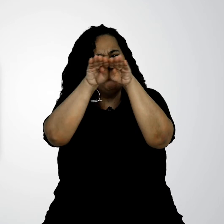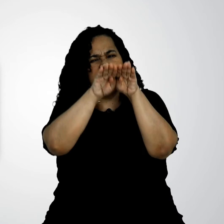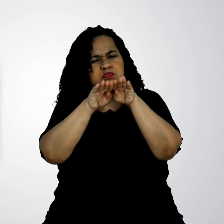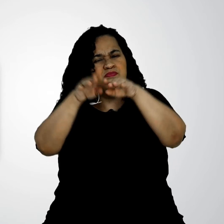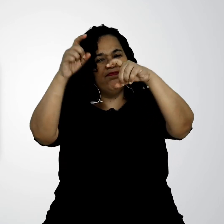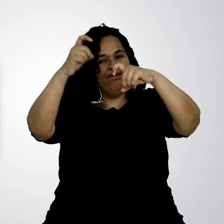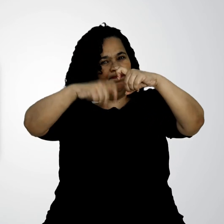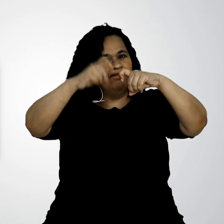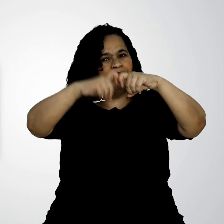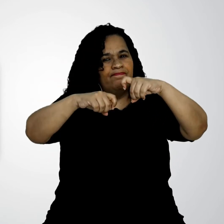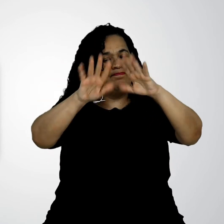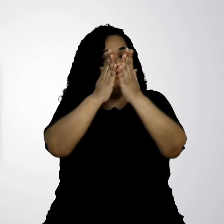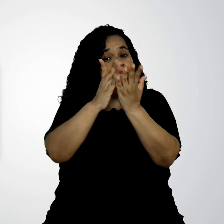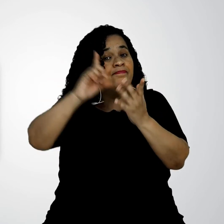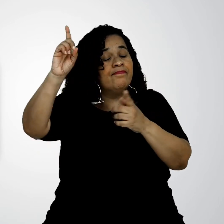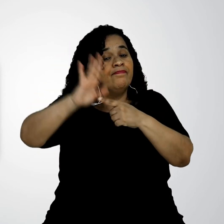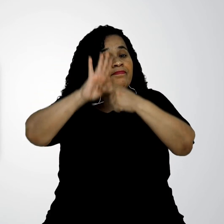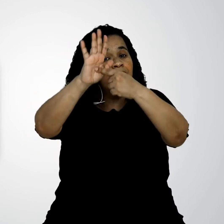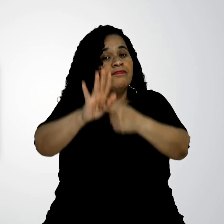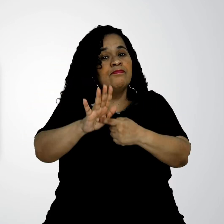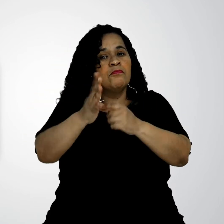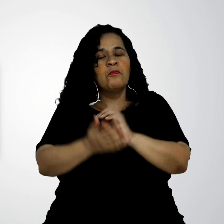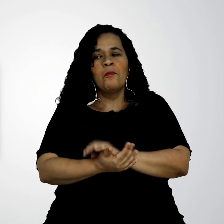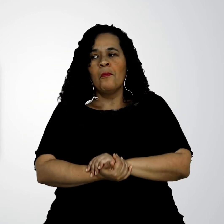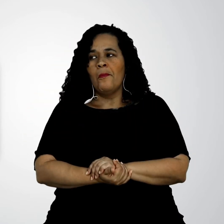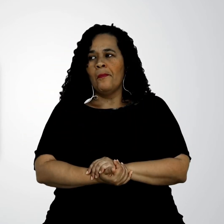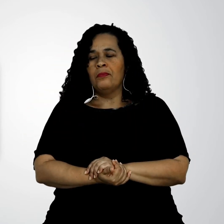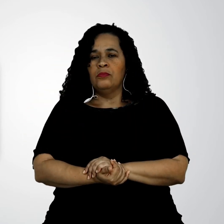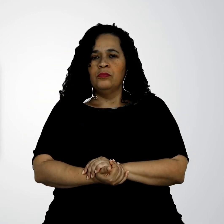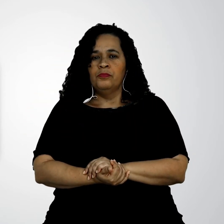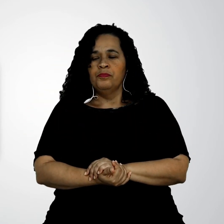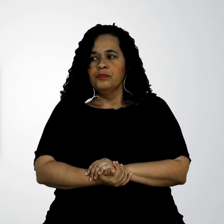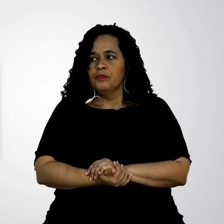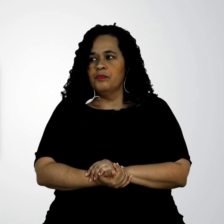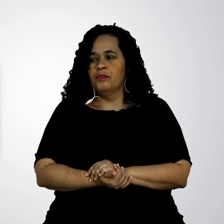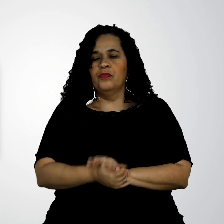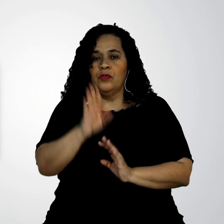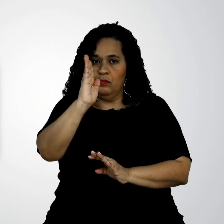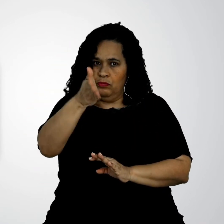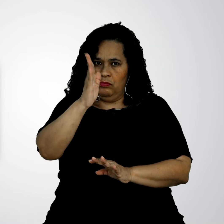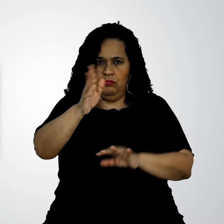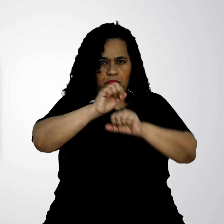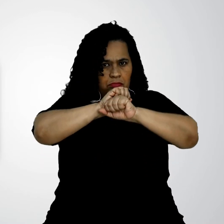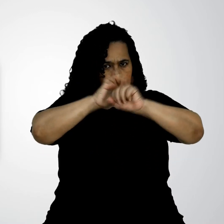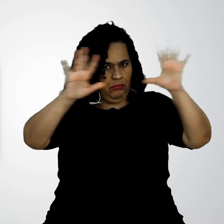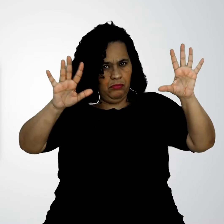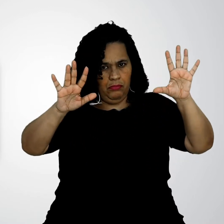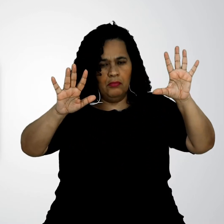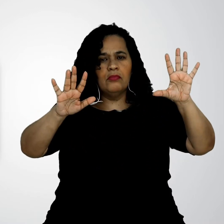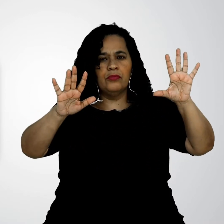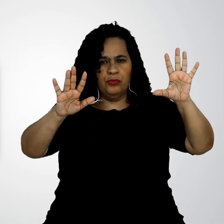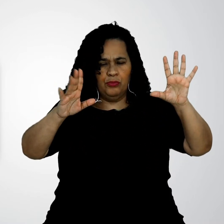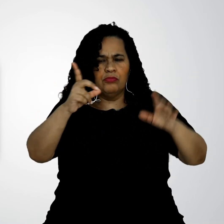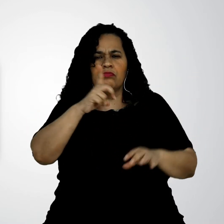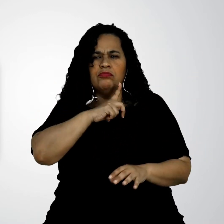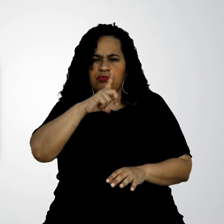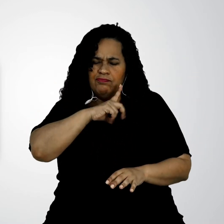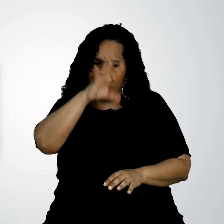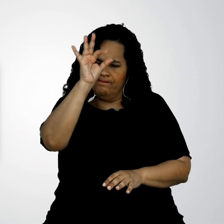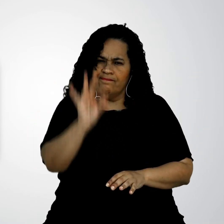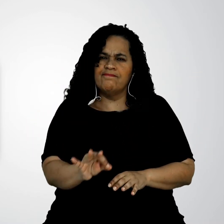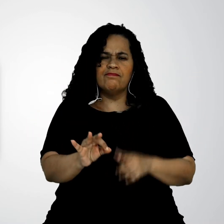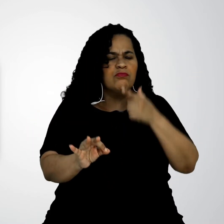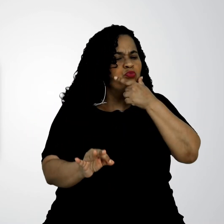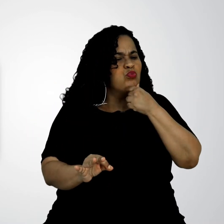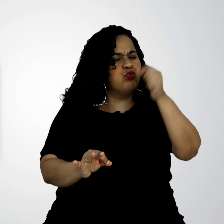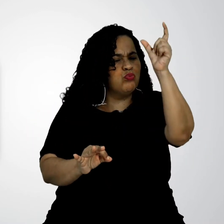Bíblia responde a isso, pastor William? Legal, muito bom. Então fica claro que a definição biológica define sim, né, o ser